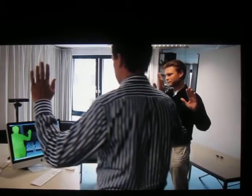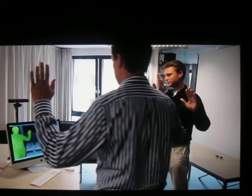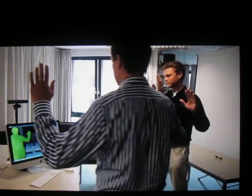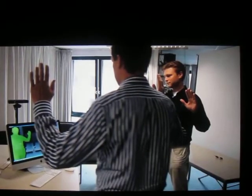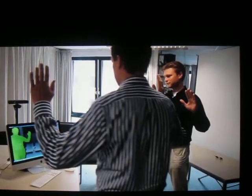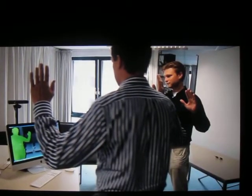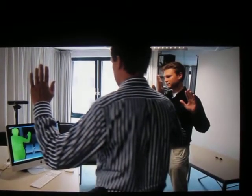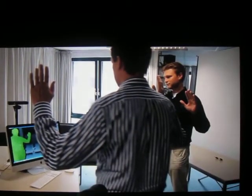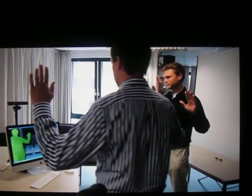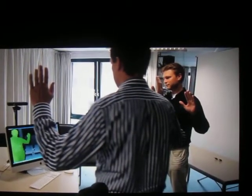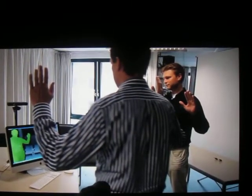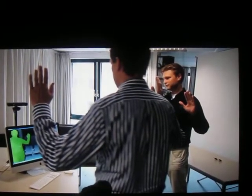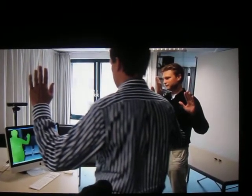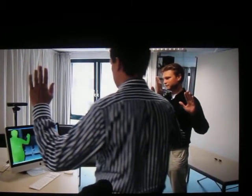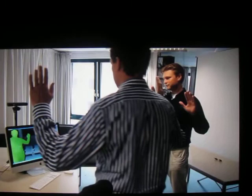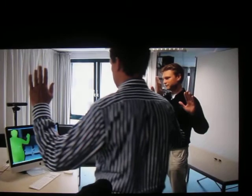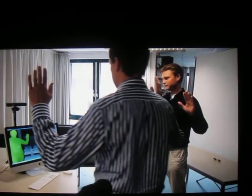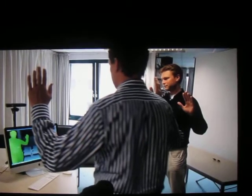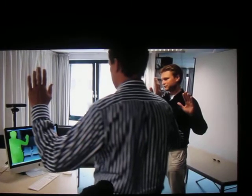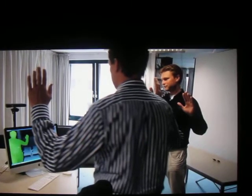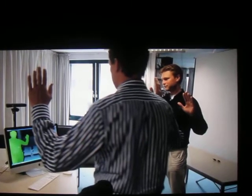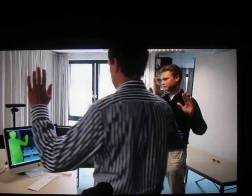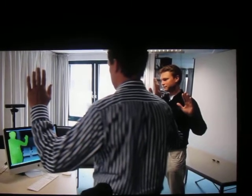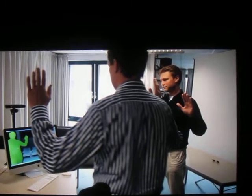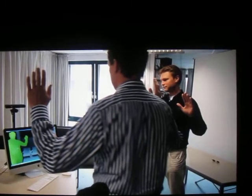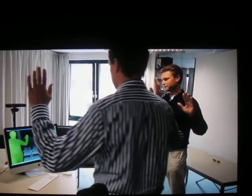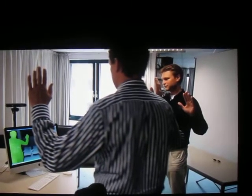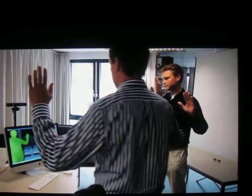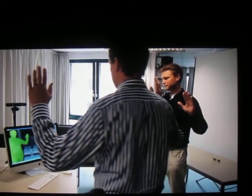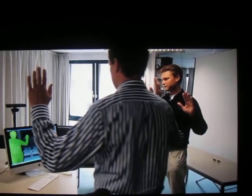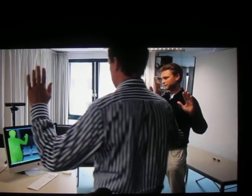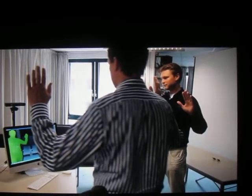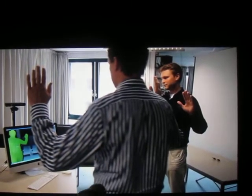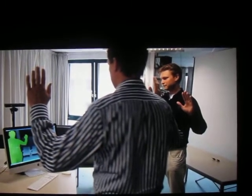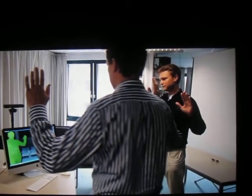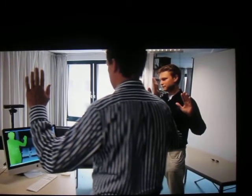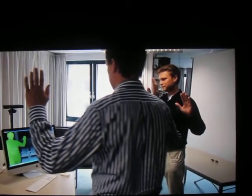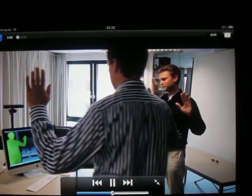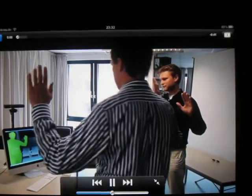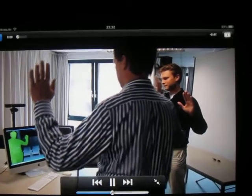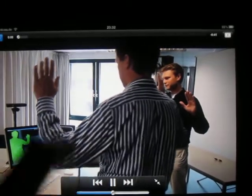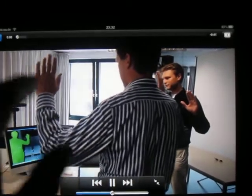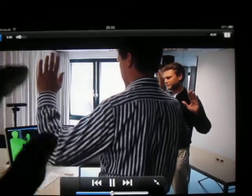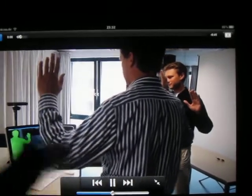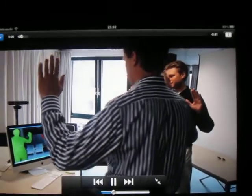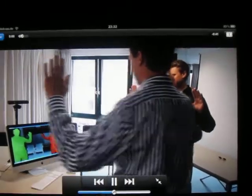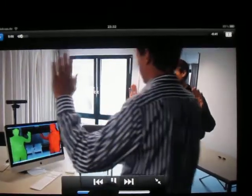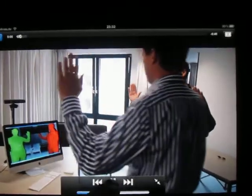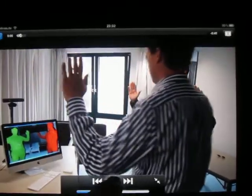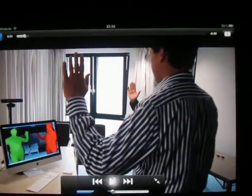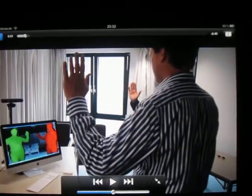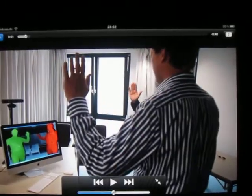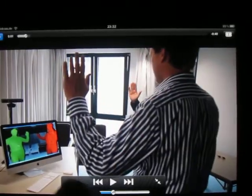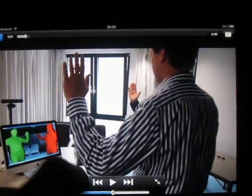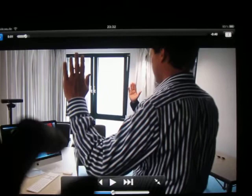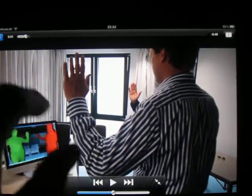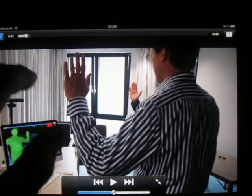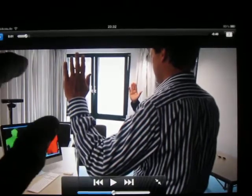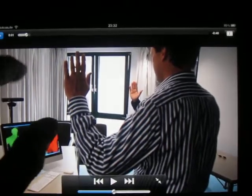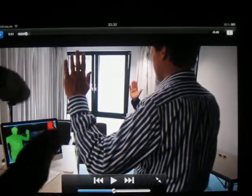Videos und interaktive Elemente integriert. Vielleicht fangen wir einfach mal an mit dem ersten